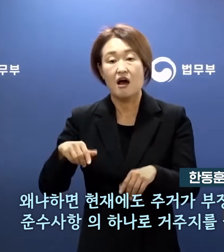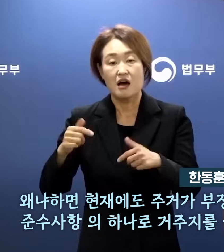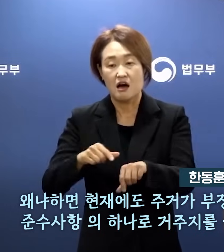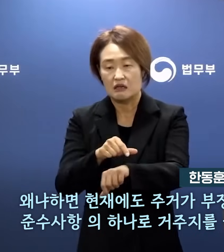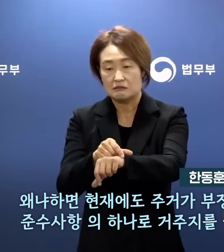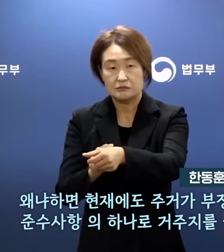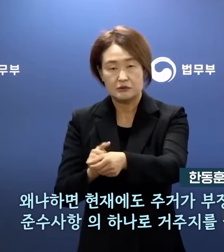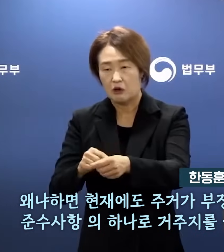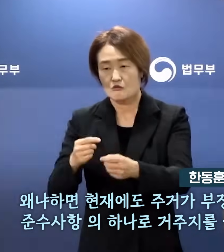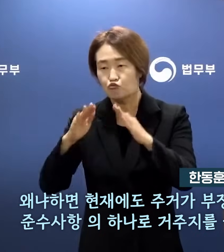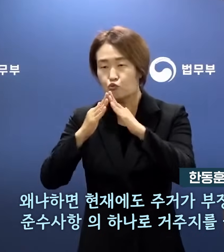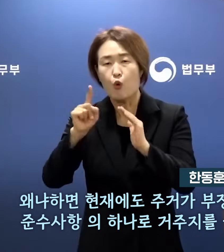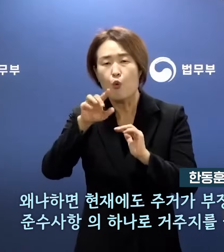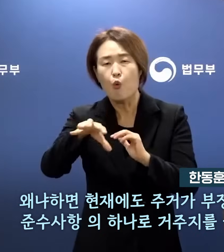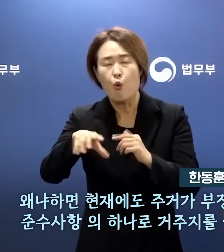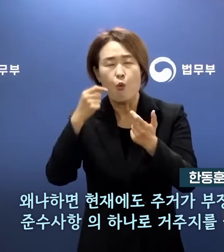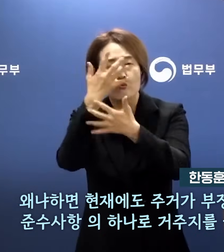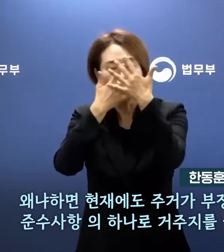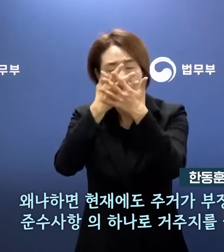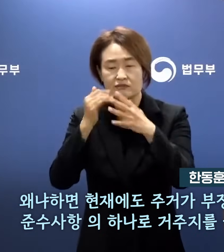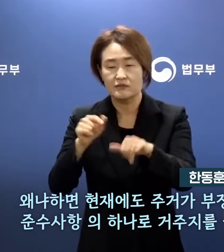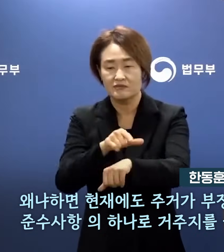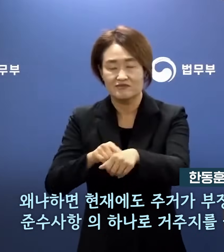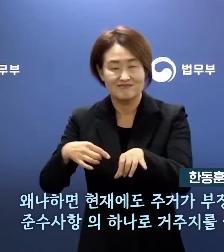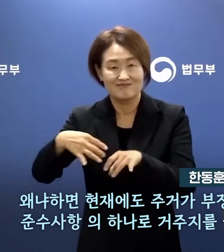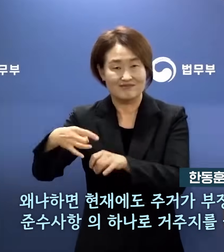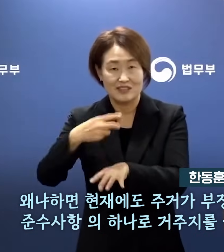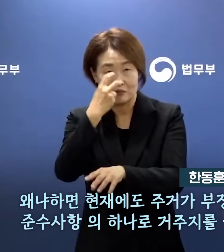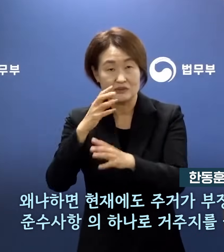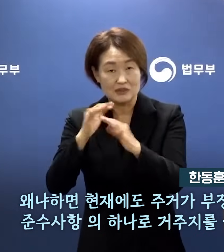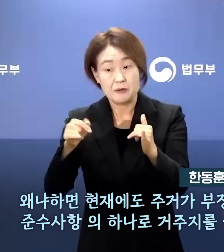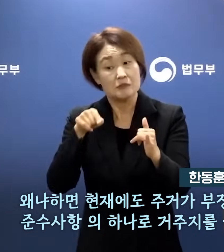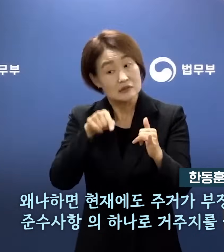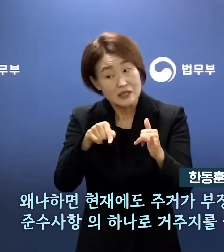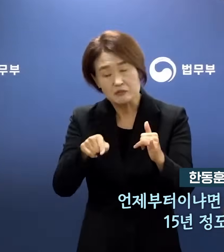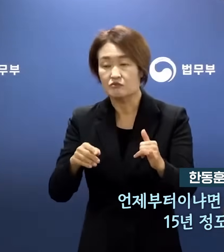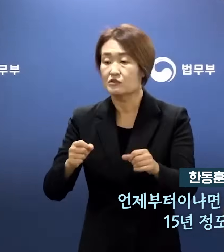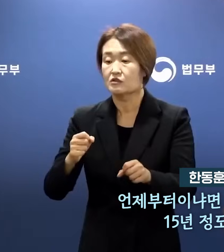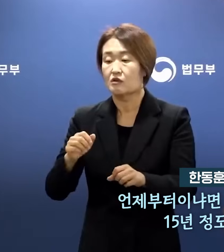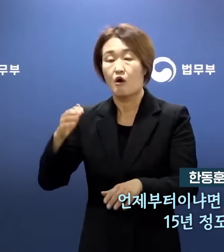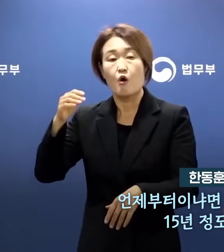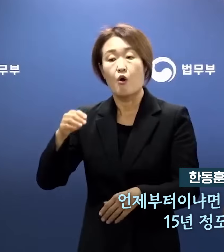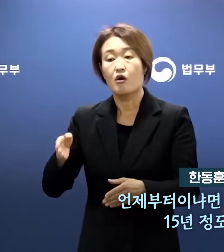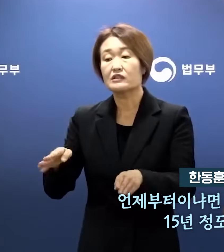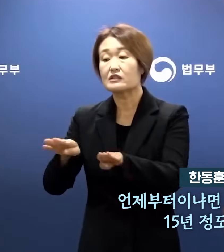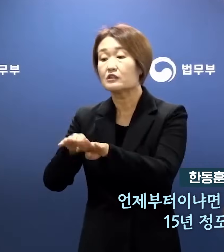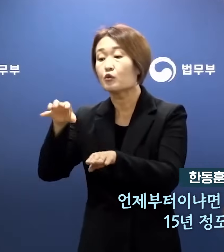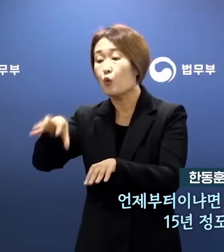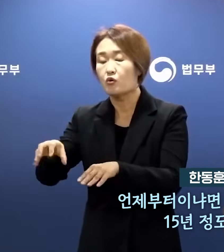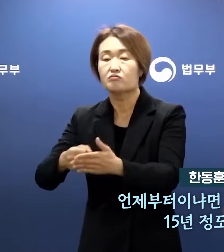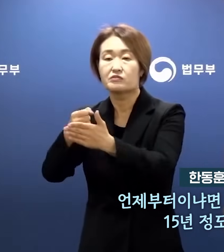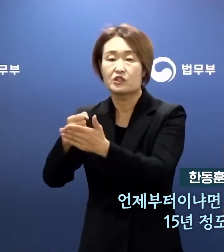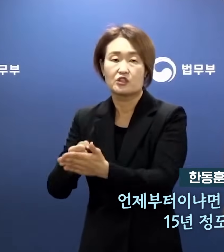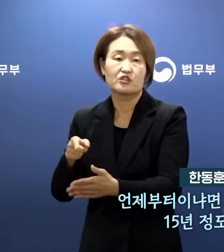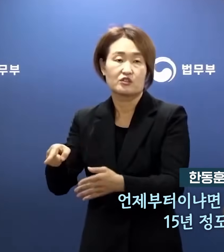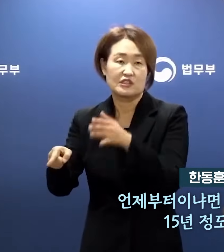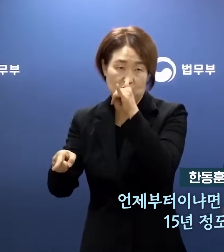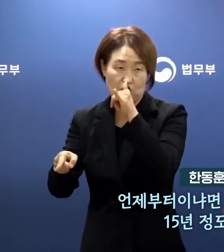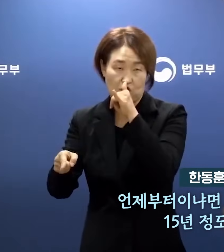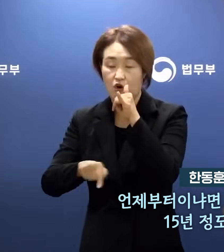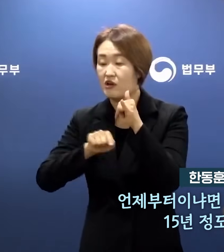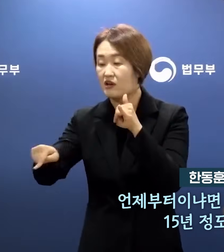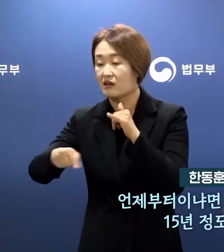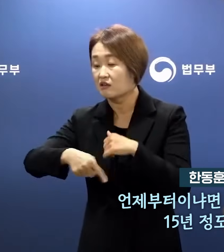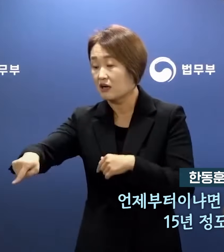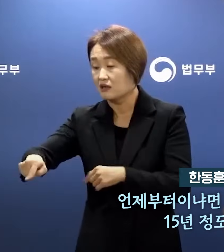대해서는 준수사항의 하나로 거주지를 국가운영시설로 지정하고 있습니다. 언제부터냐면 2009년부터입니다.